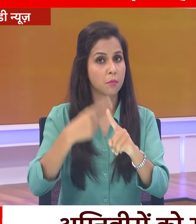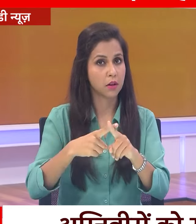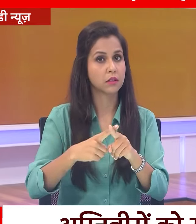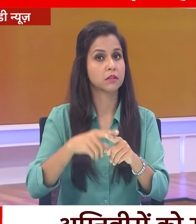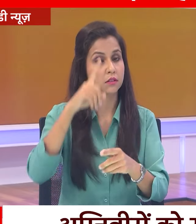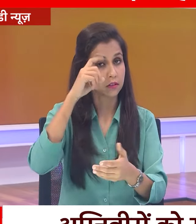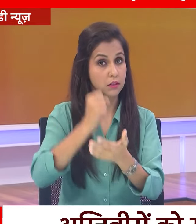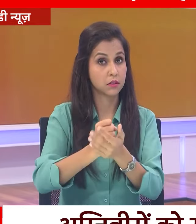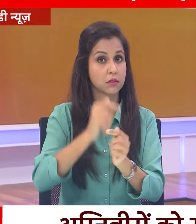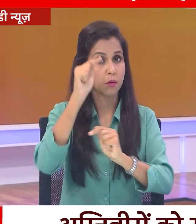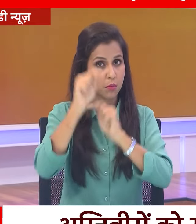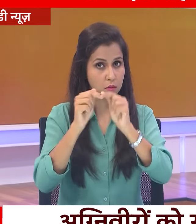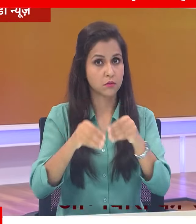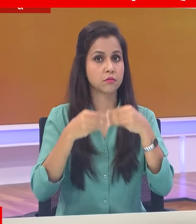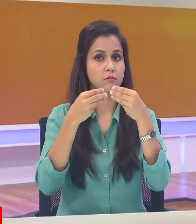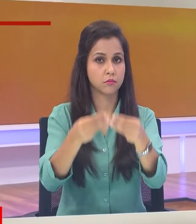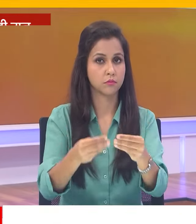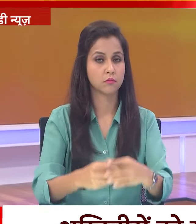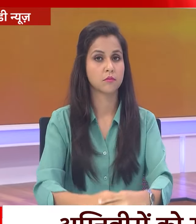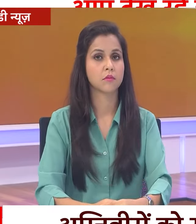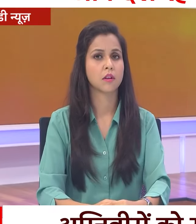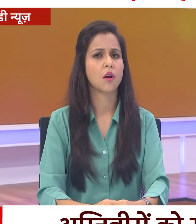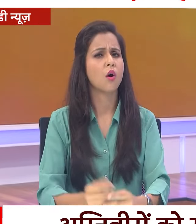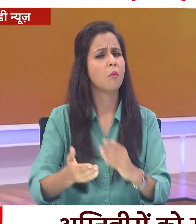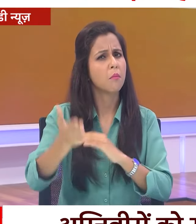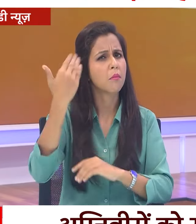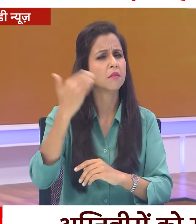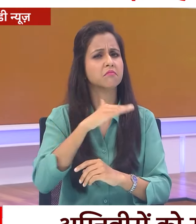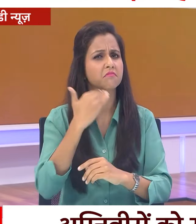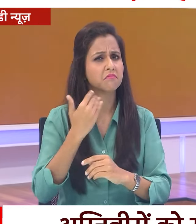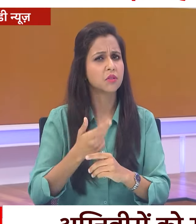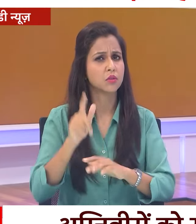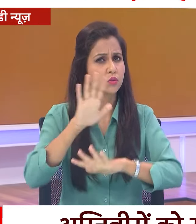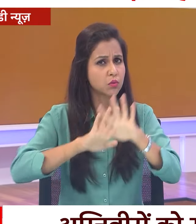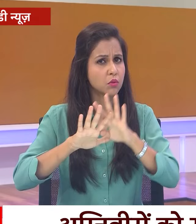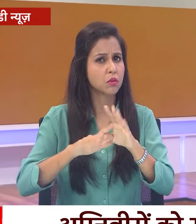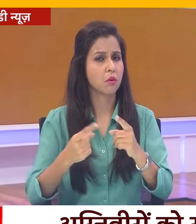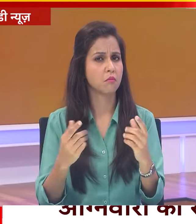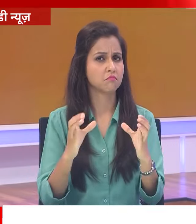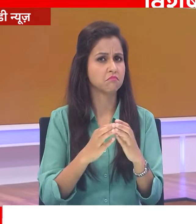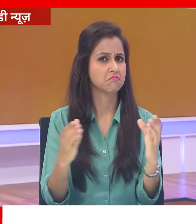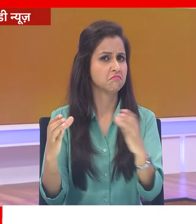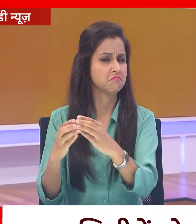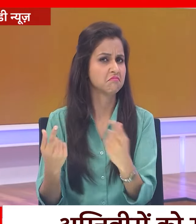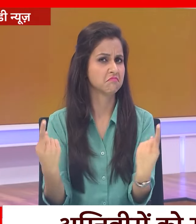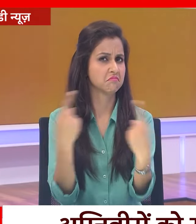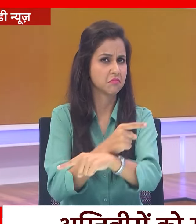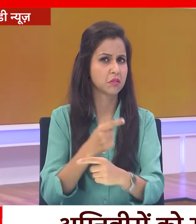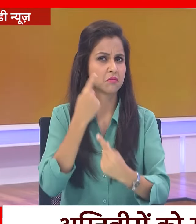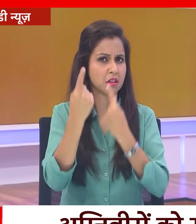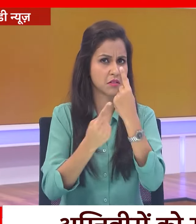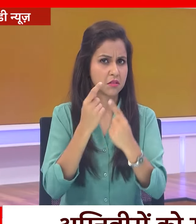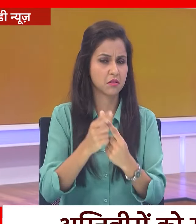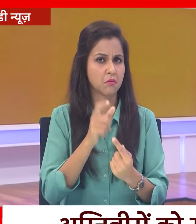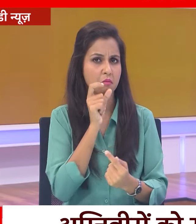निश्चित आरक्षण का प्रावधान किया जाएगा। अग्निवीर योजना को लेकर उन्होंने विपक्ष पर राजनीति करने का